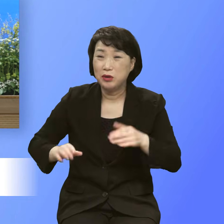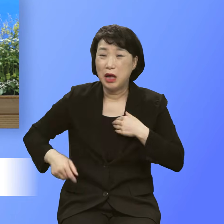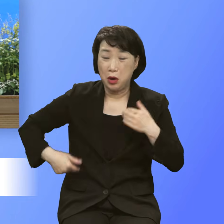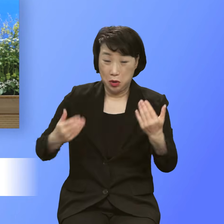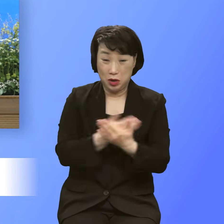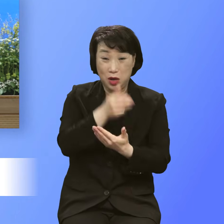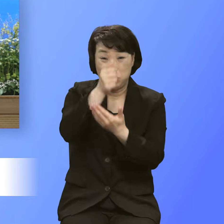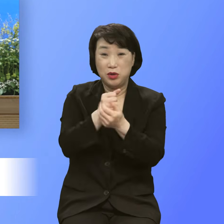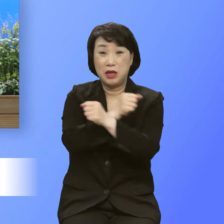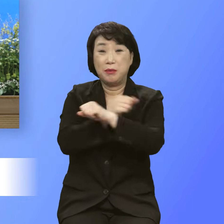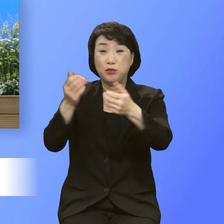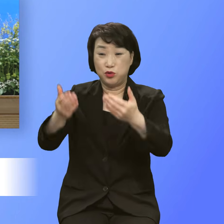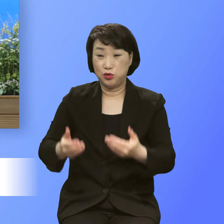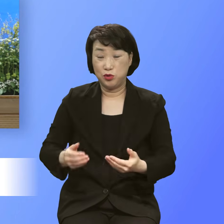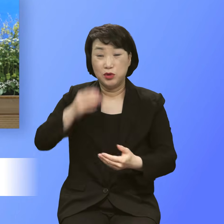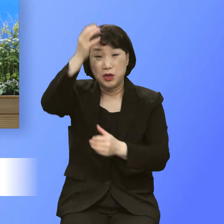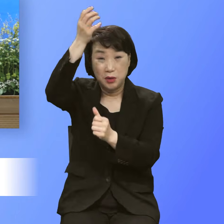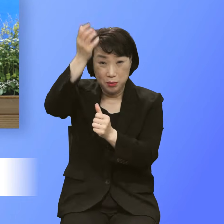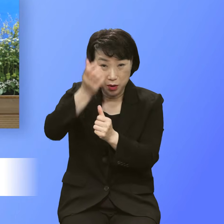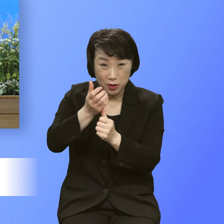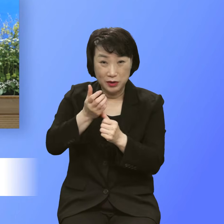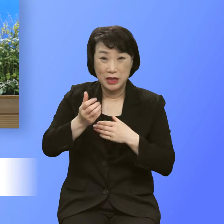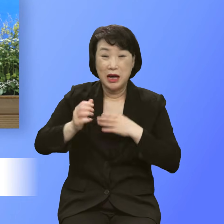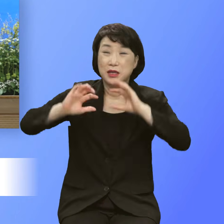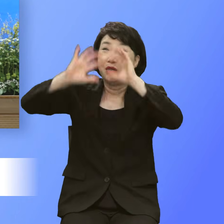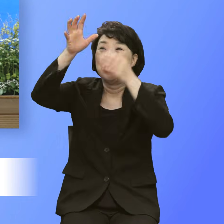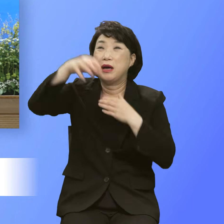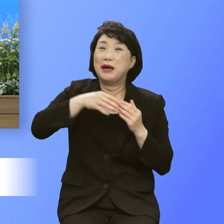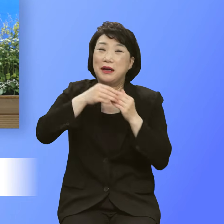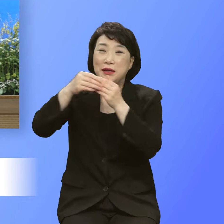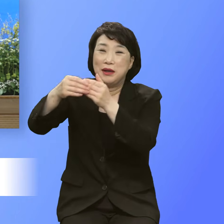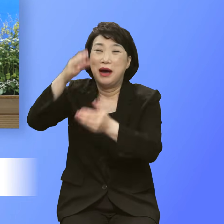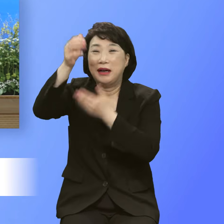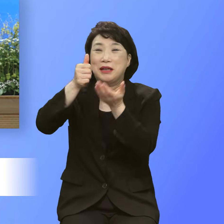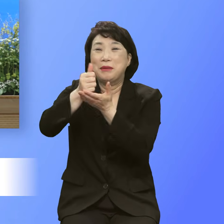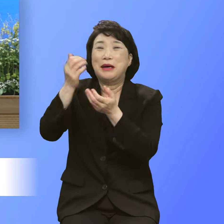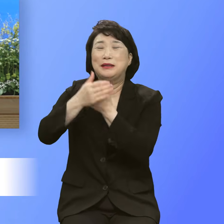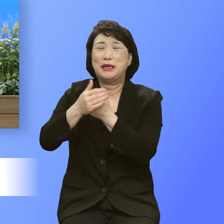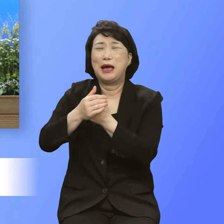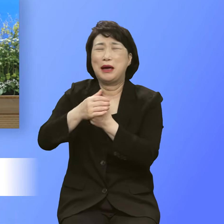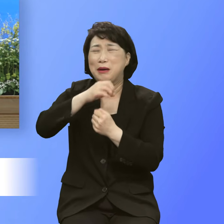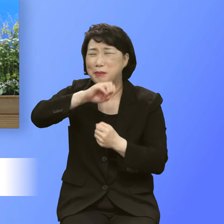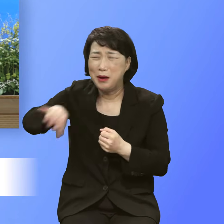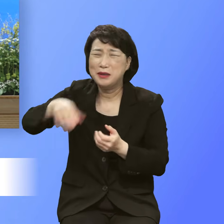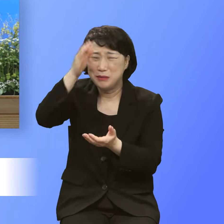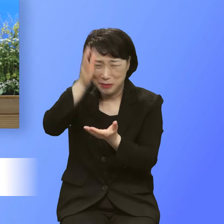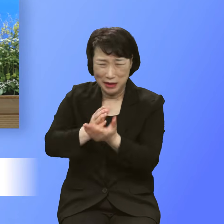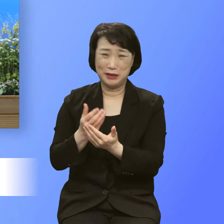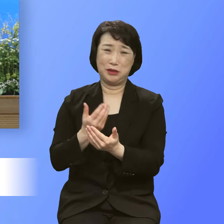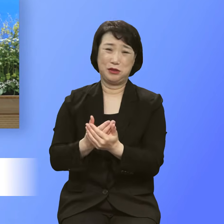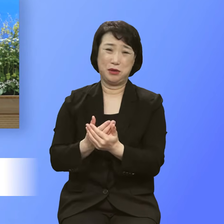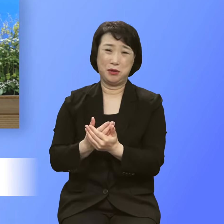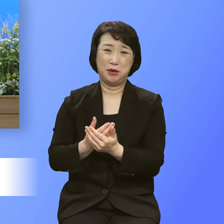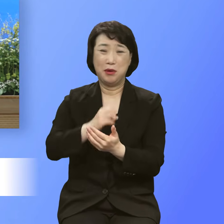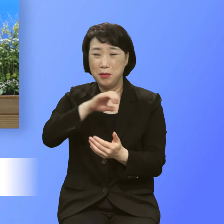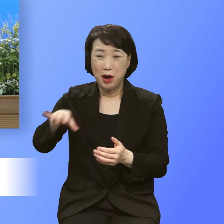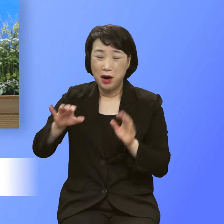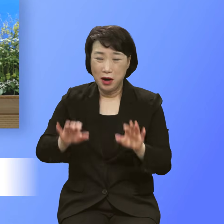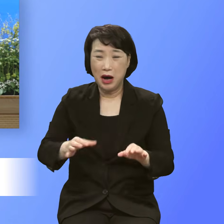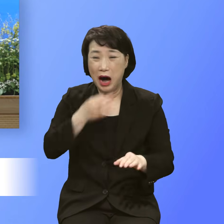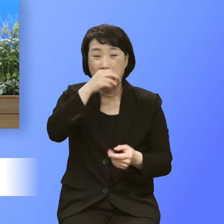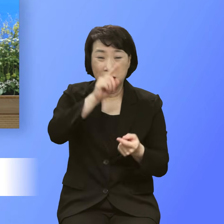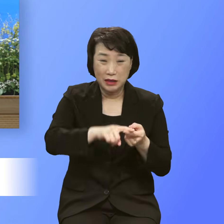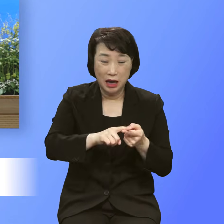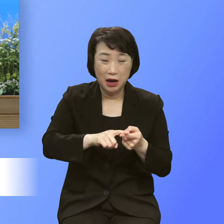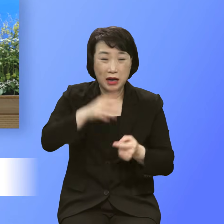회개하여 죄산 받게 하여 주시고 성령을 보내주셔서 나를 천국까지 인도하실 우리 하나님의 은혜를 부정하는 자 되지 않게 하여 주시고 부정으로